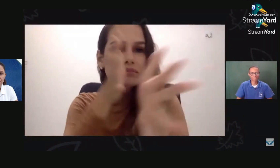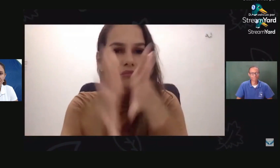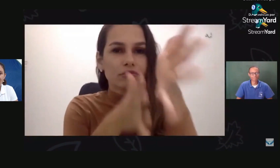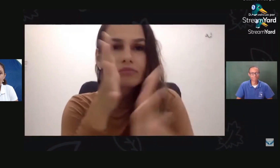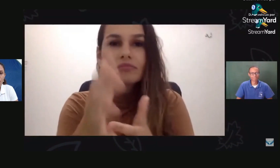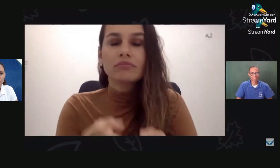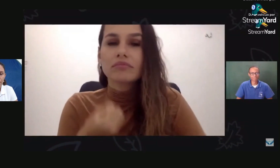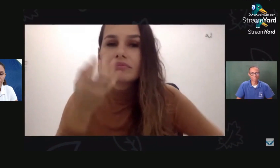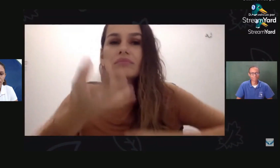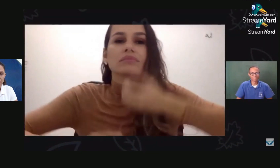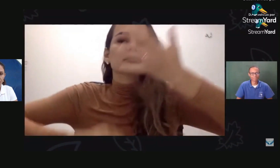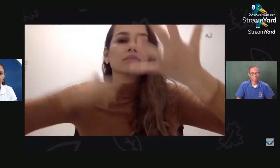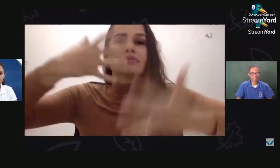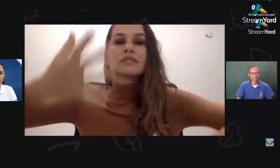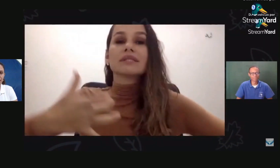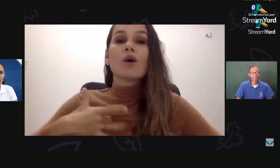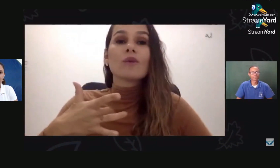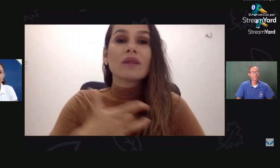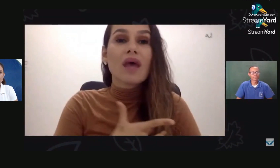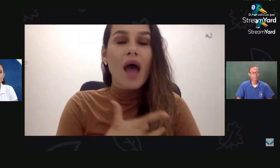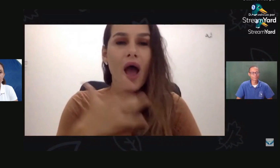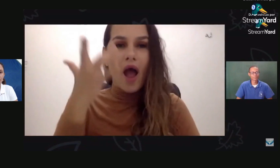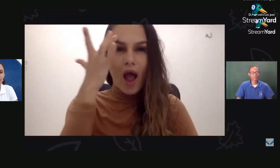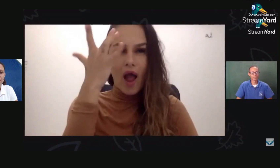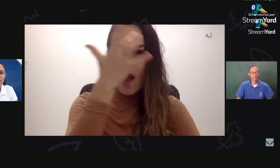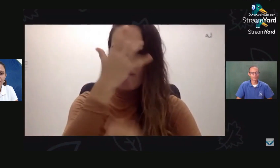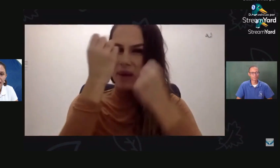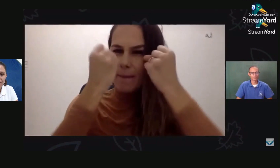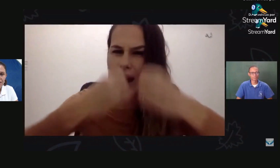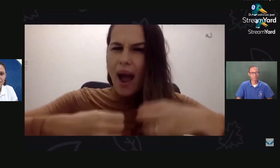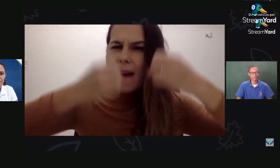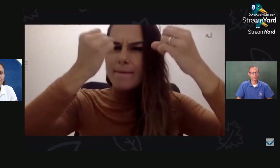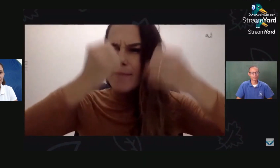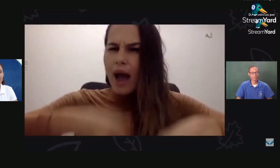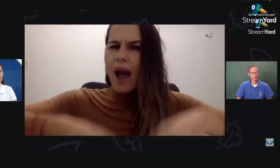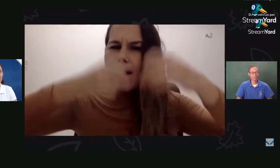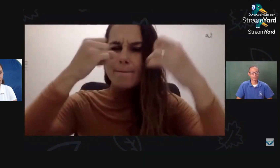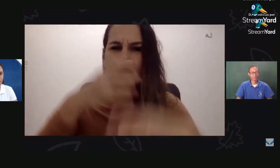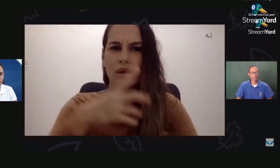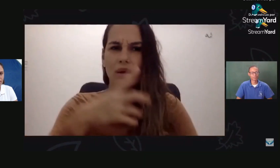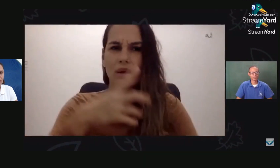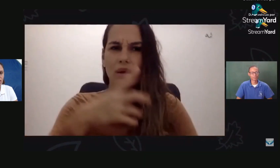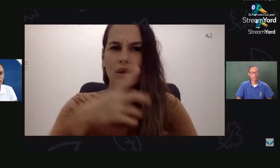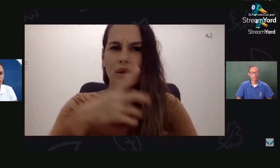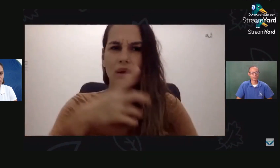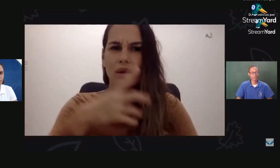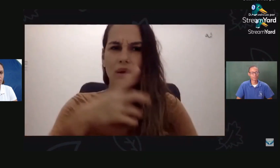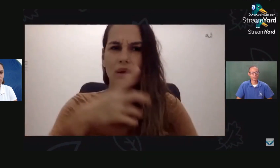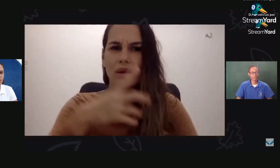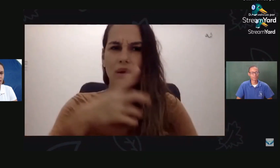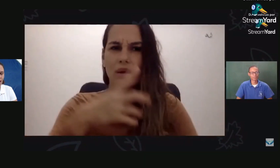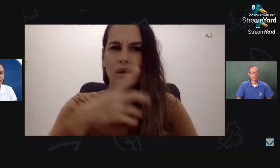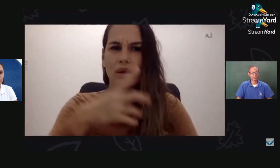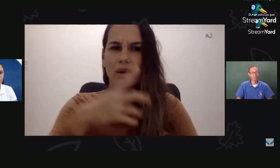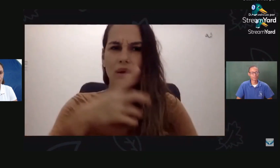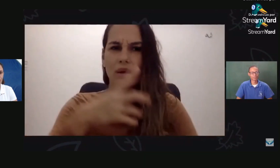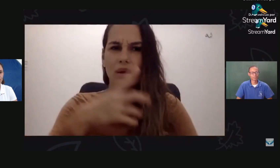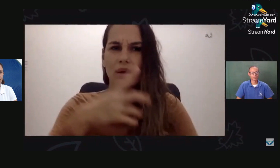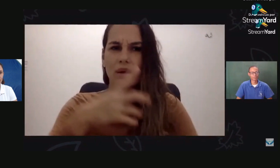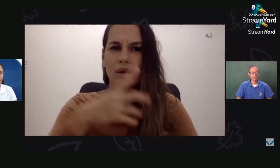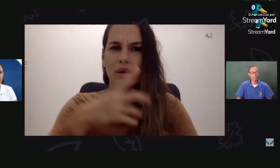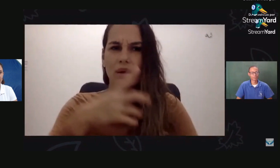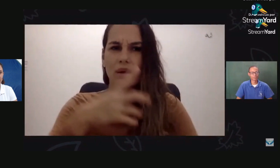e não coloca para fora. Porque as pessoas não sabem língua de sinais. Então, é importante a gente sempre mostrar